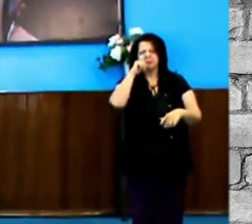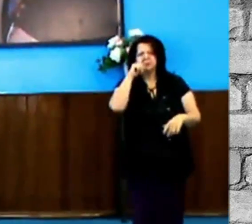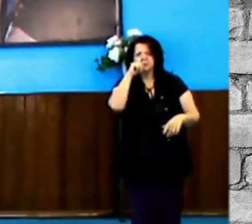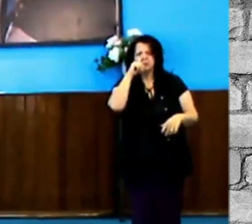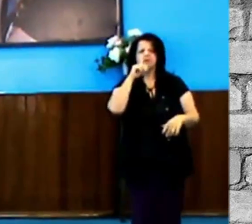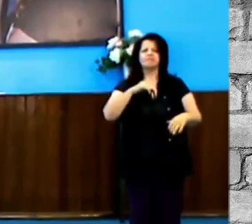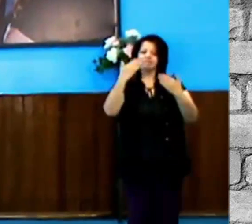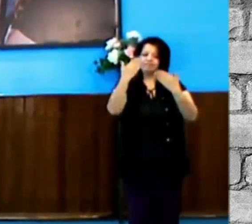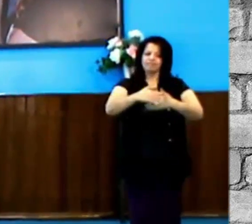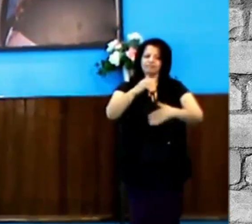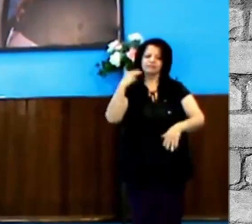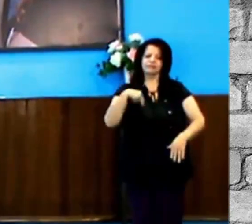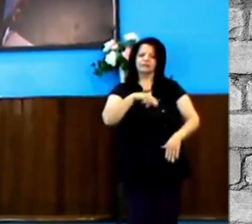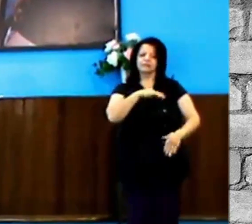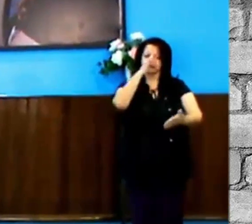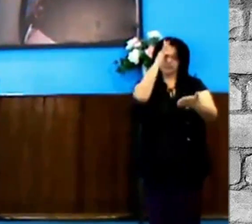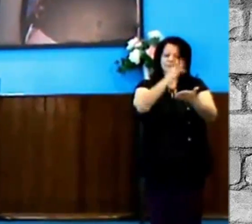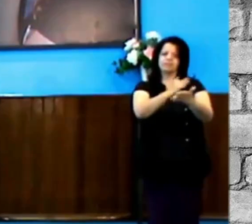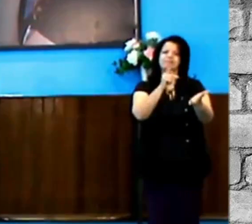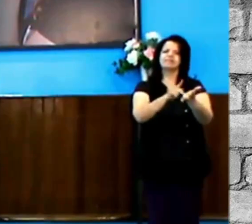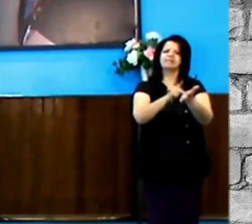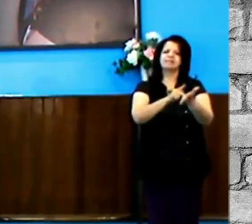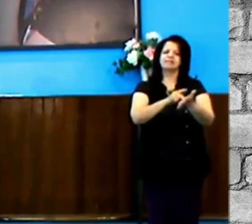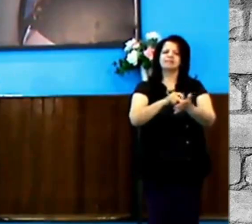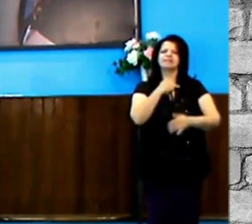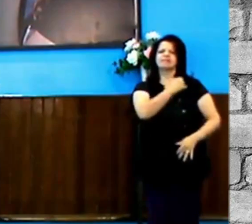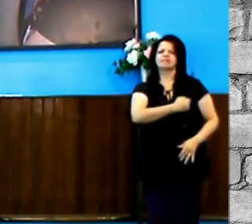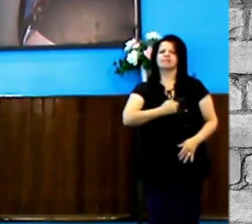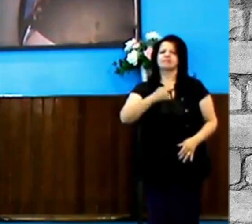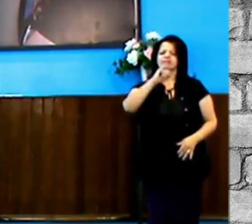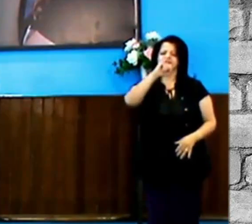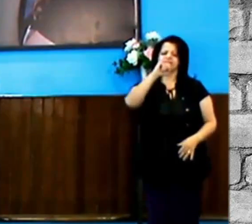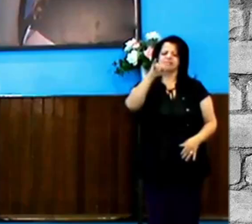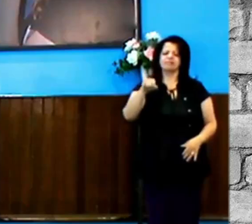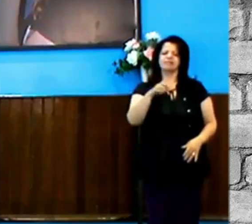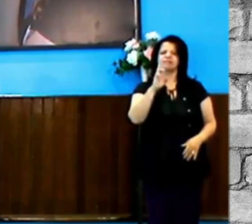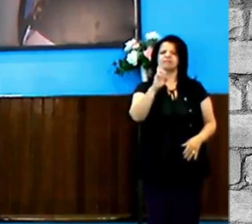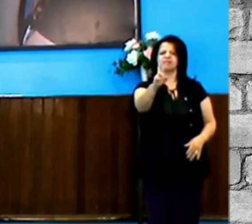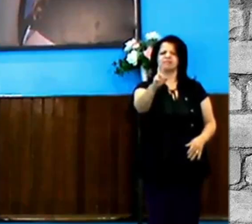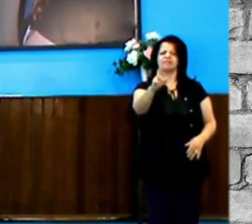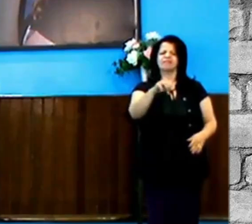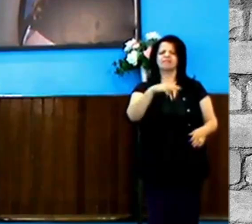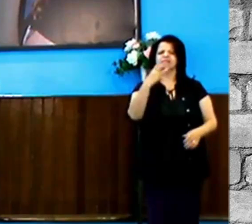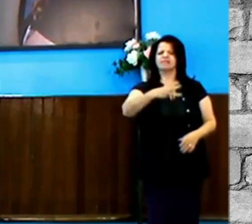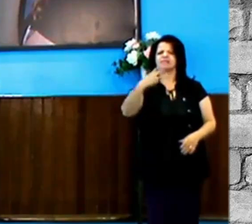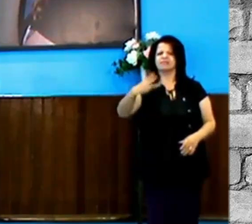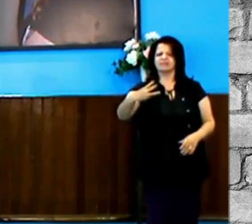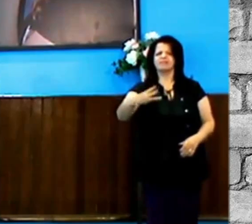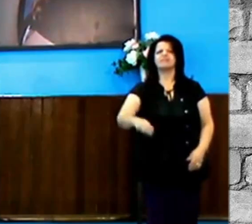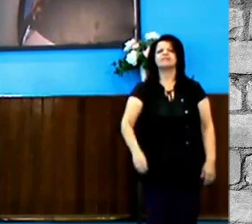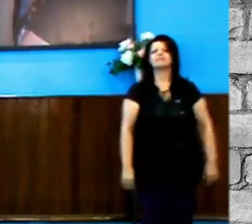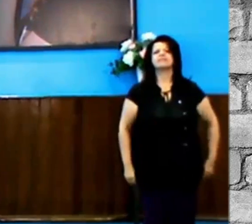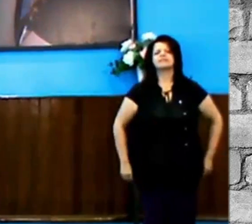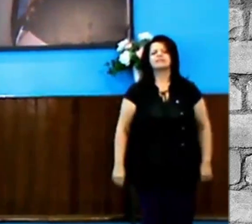de verdade. Veja o que diz Jeremias 33, é um texto que eu sempre leio aqui na igreja, os irmãos com certeza já ouviram saindo da minha boca,